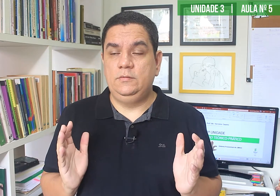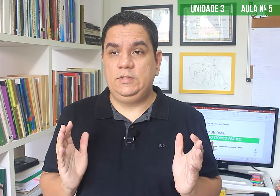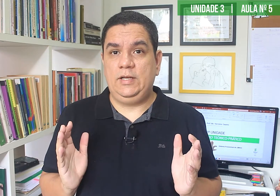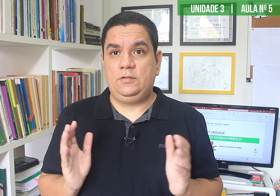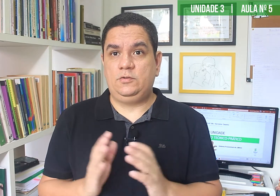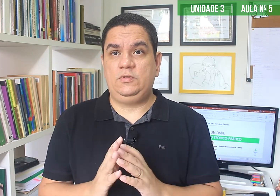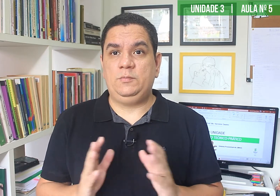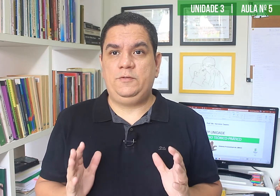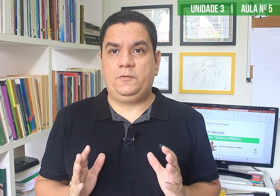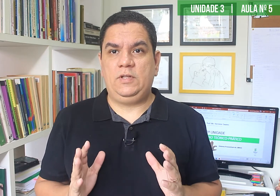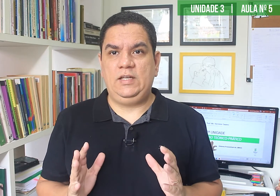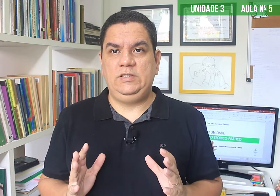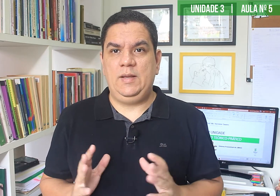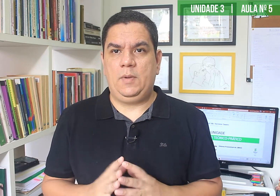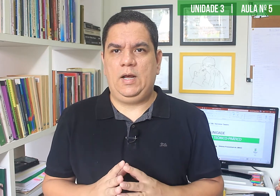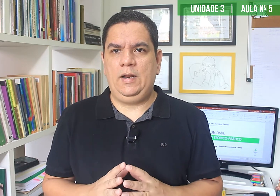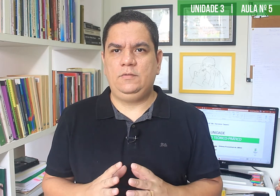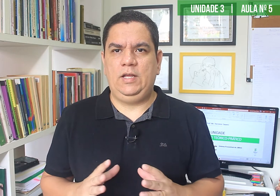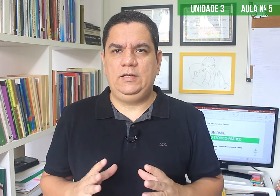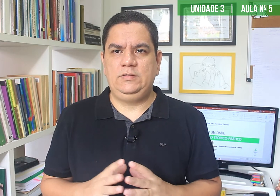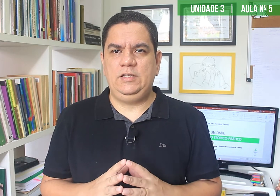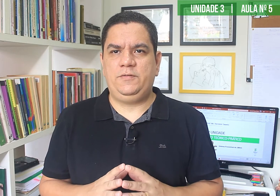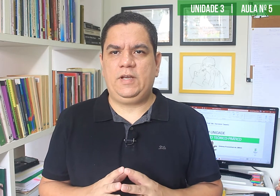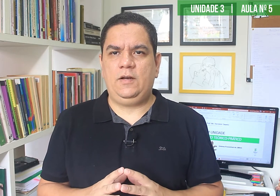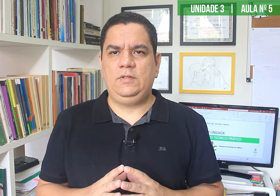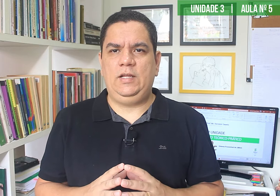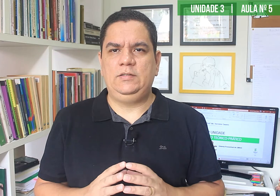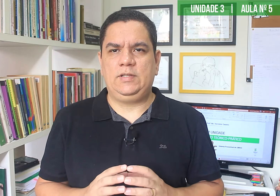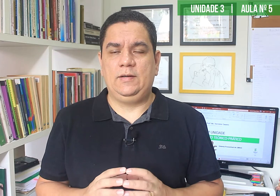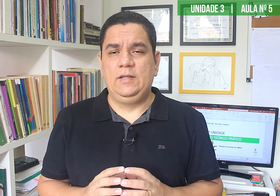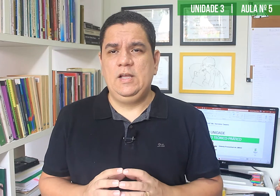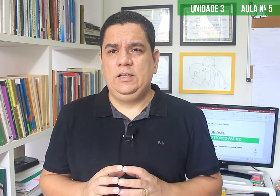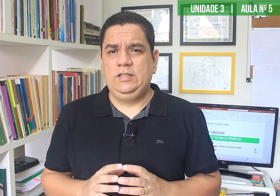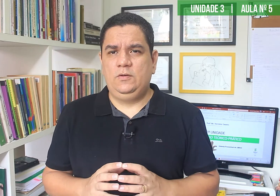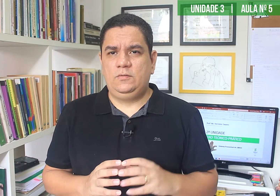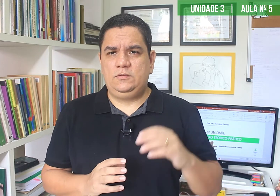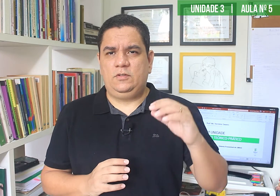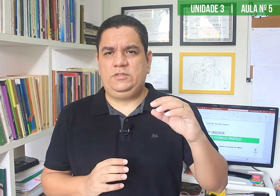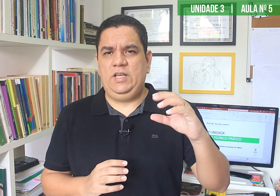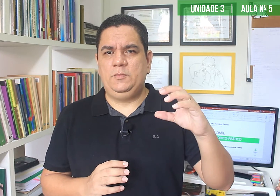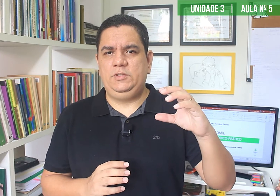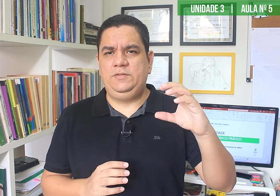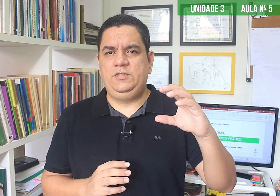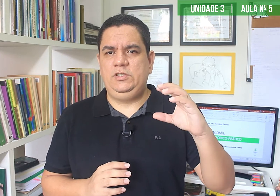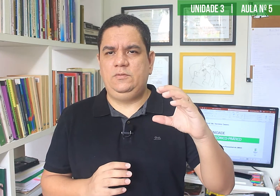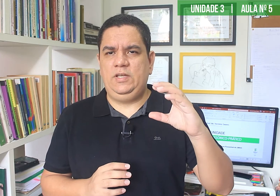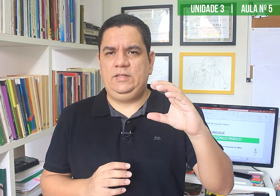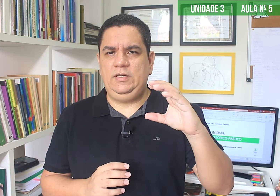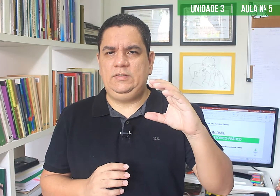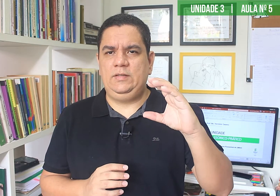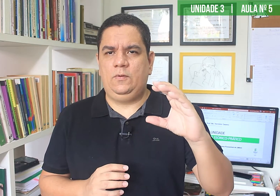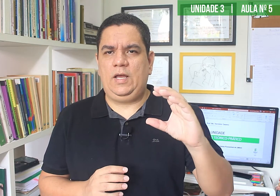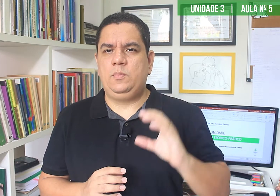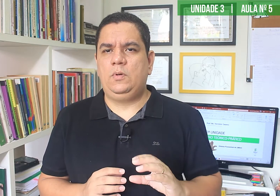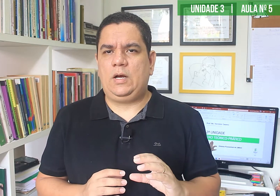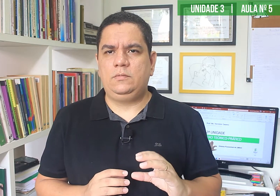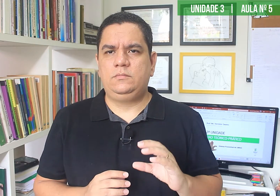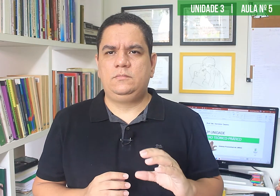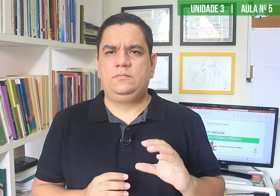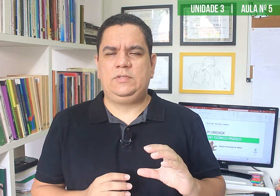né? Nós não temos dificuldade de lembrar nenhum deles, de identificar nenhum deles, tá? Então, nós temos dividido entre singular e plural, tá?